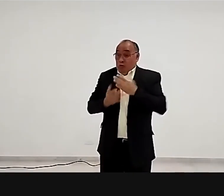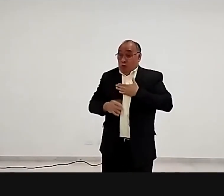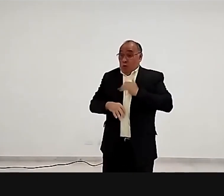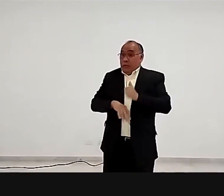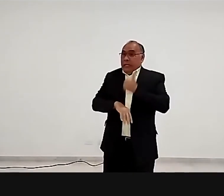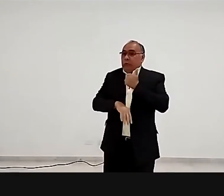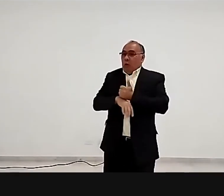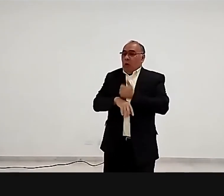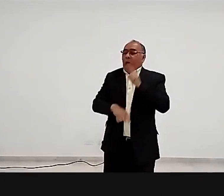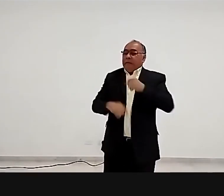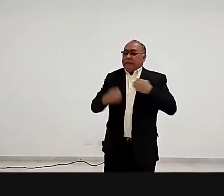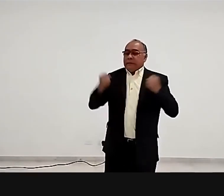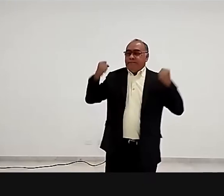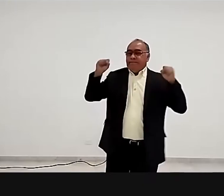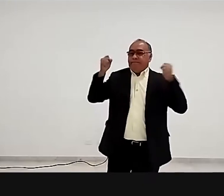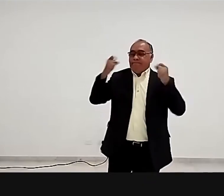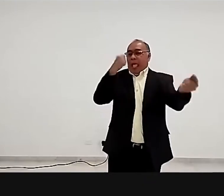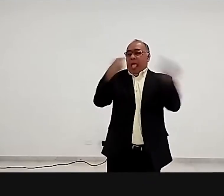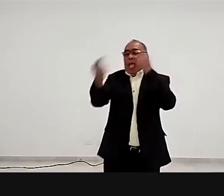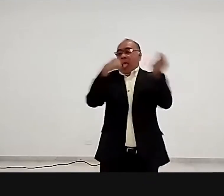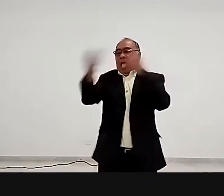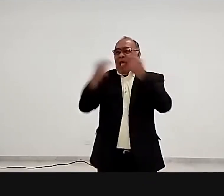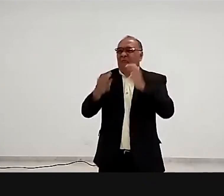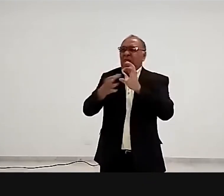colombia como 26